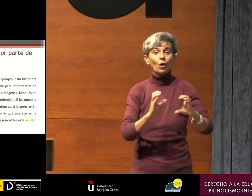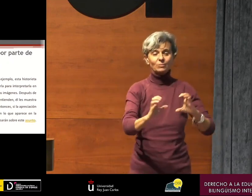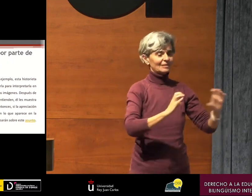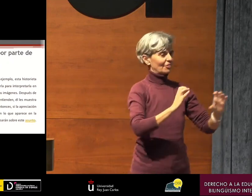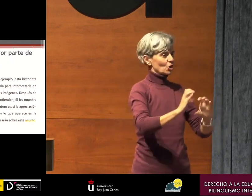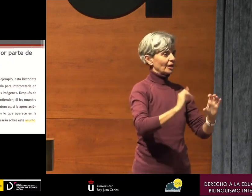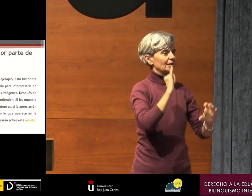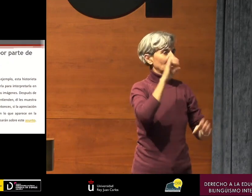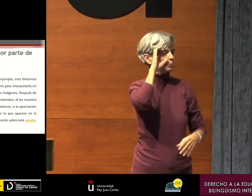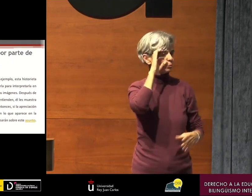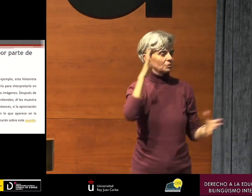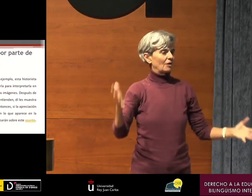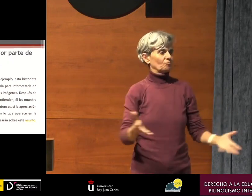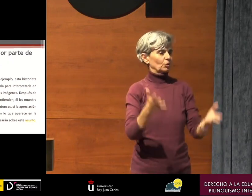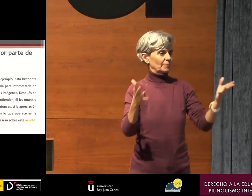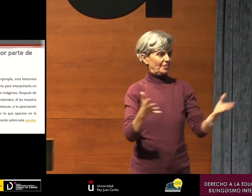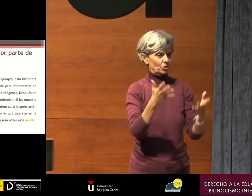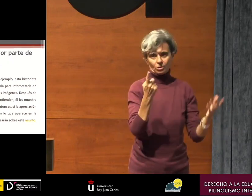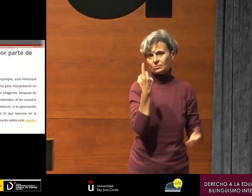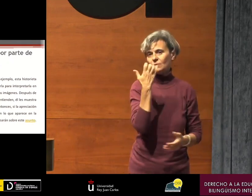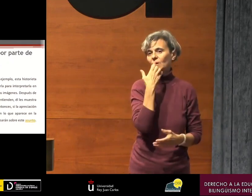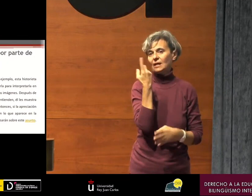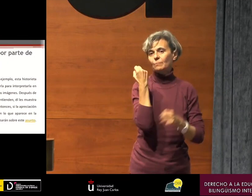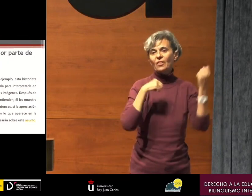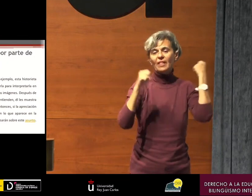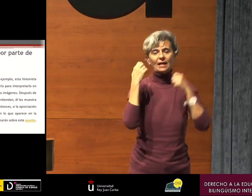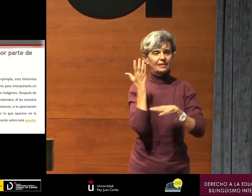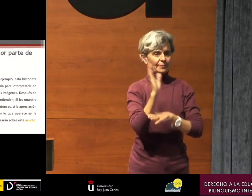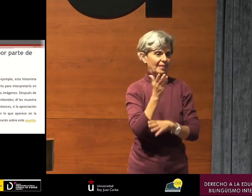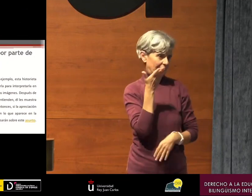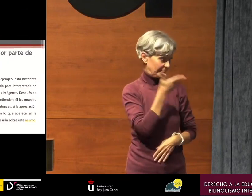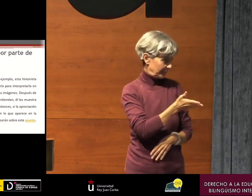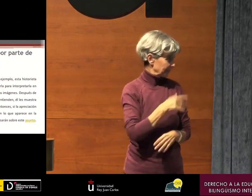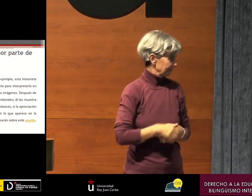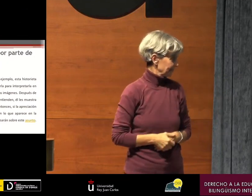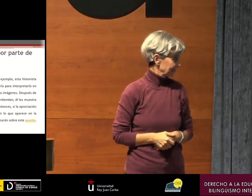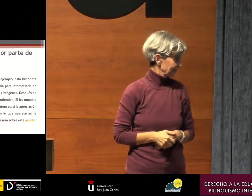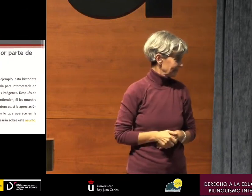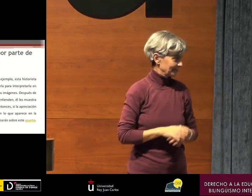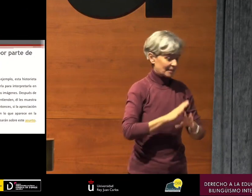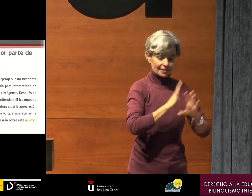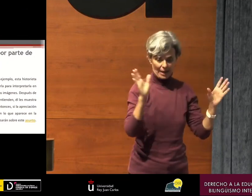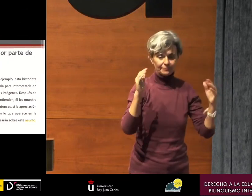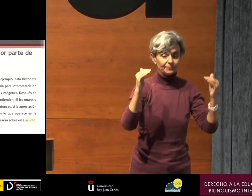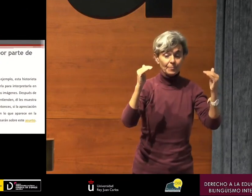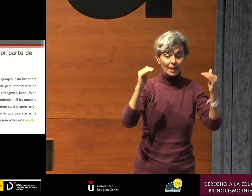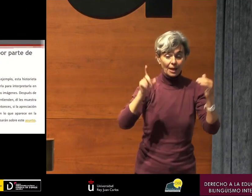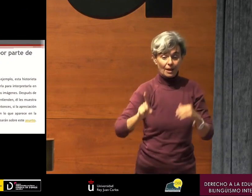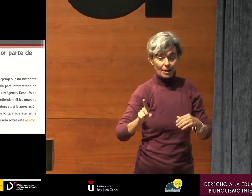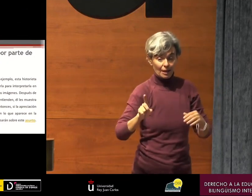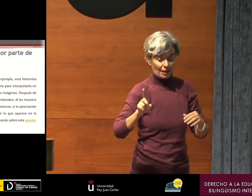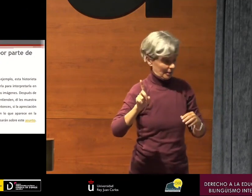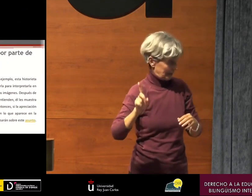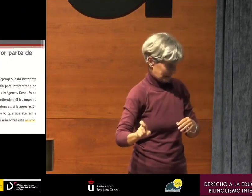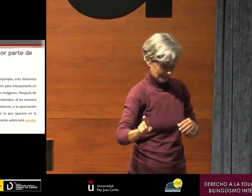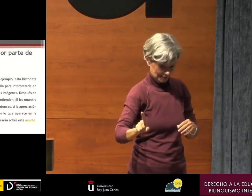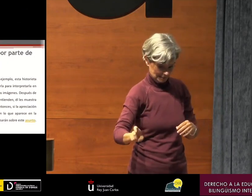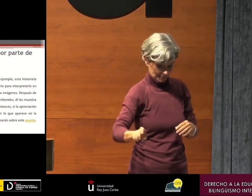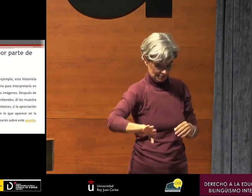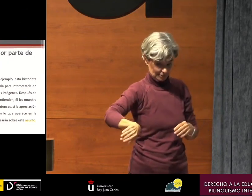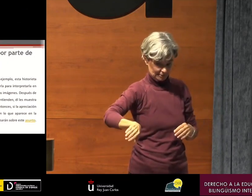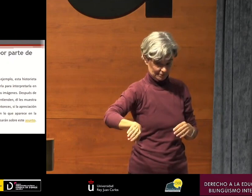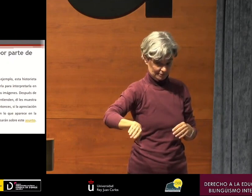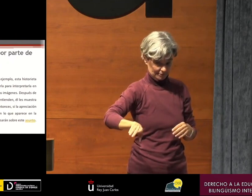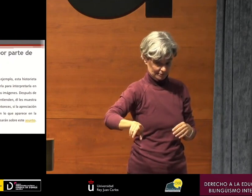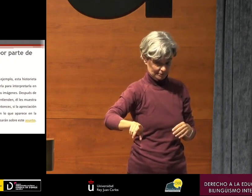por esto. ¿Y por qué razón? Y se fomenta esa conversación, se fomenta esa escucha activa. Es un ejemplo que se puede utilizar